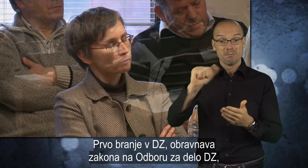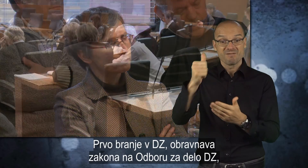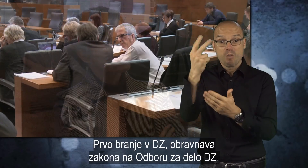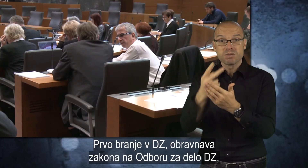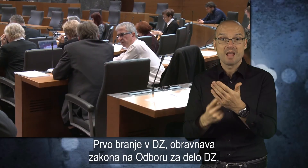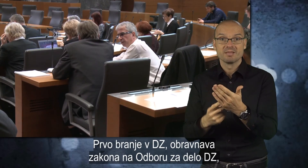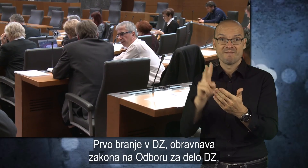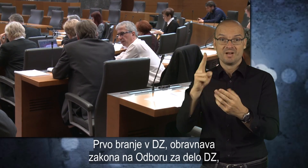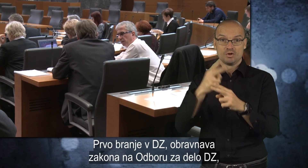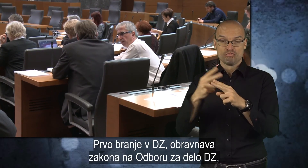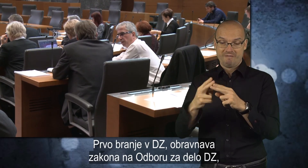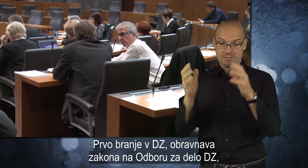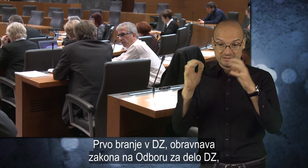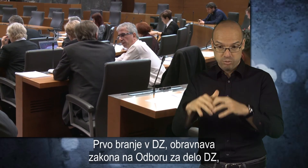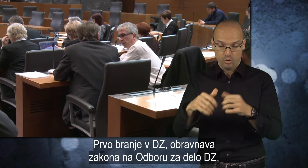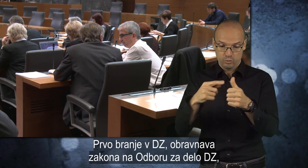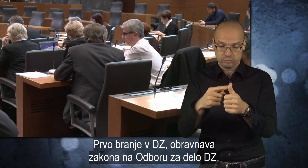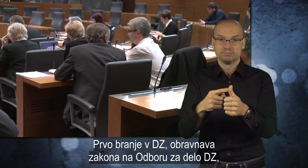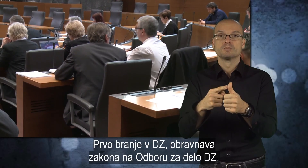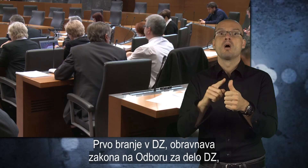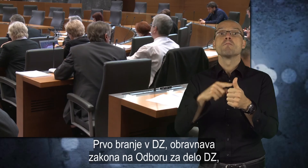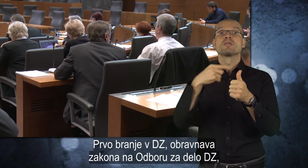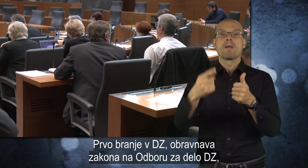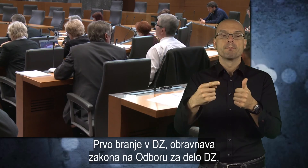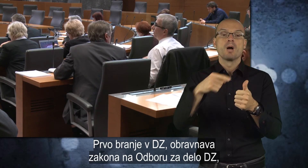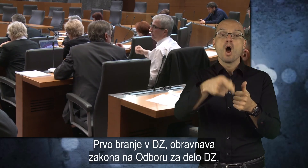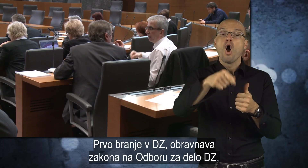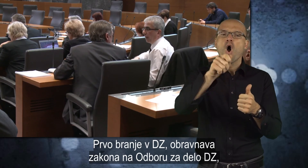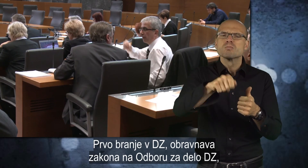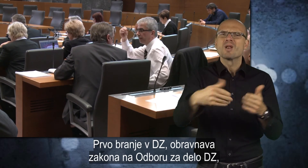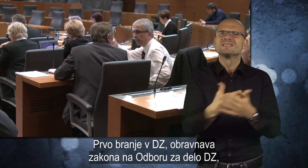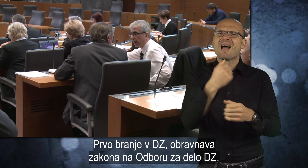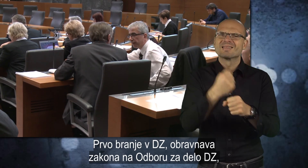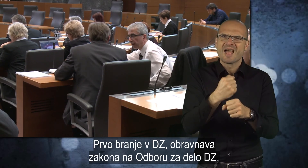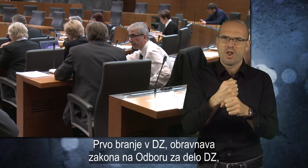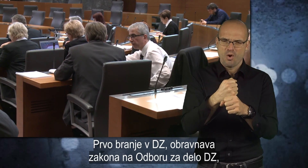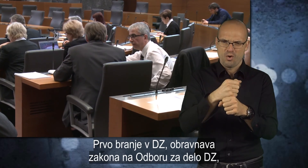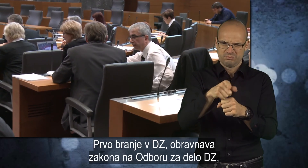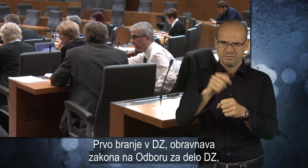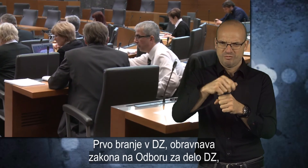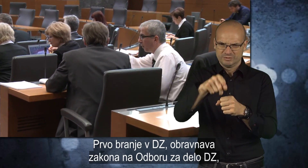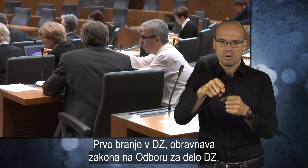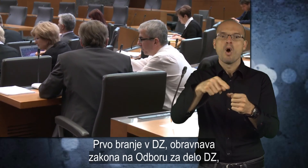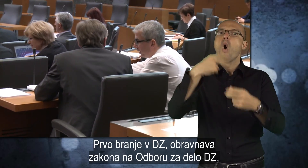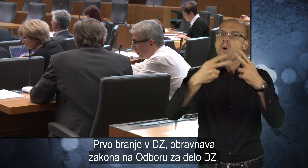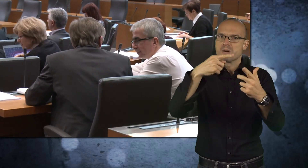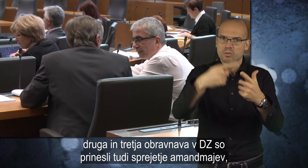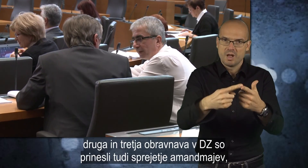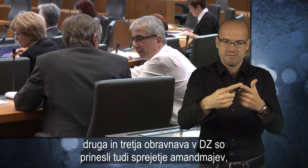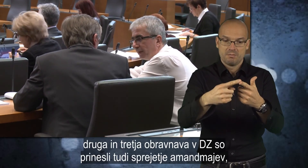Prvo branje v Državnem zboru, obravnava zakona na odboru za delo Državnega zbora, druga in tretja obravnava